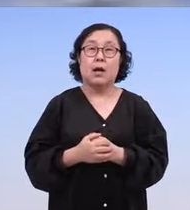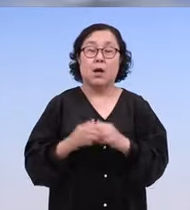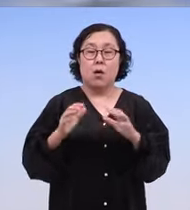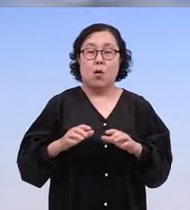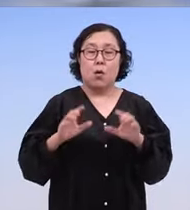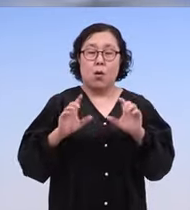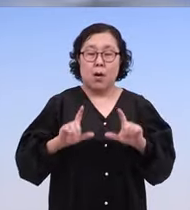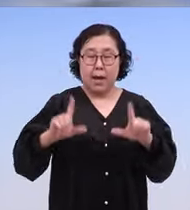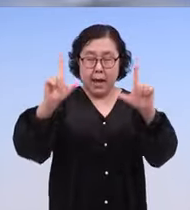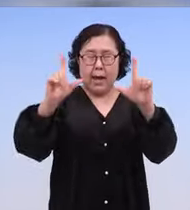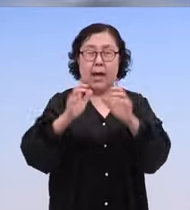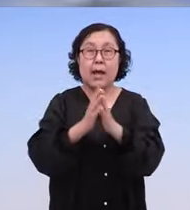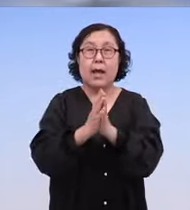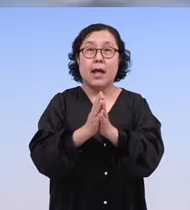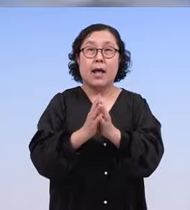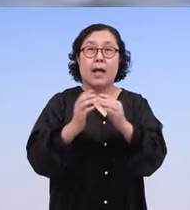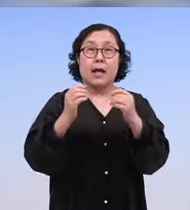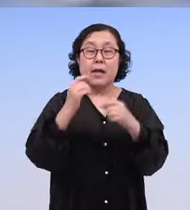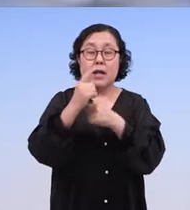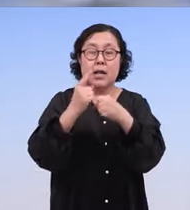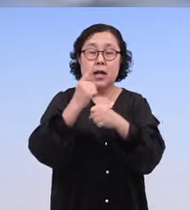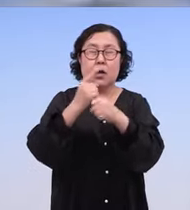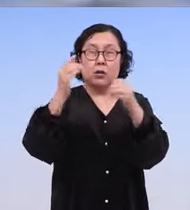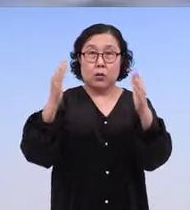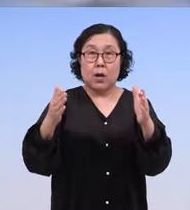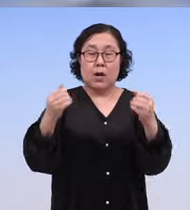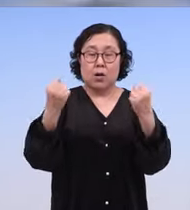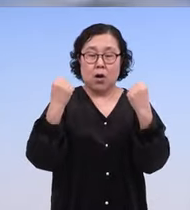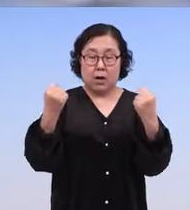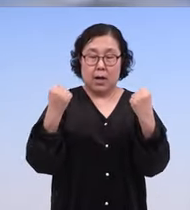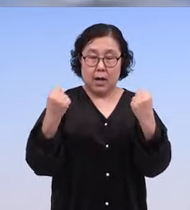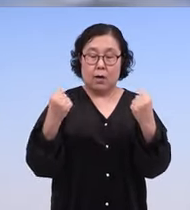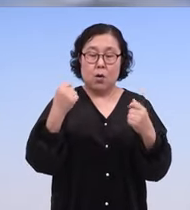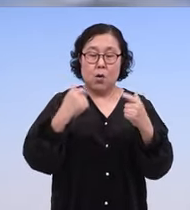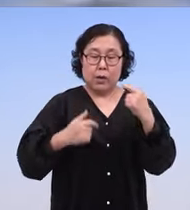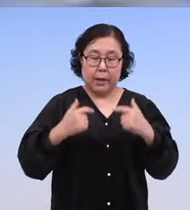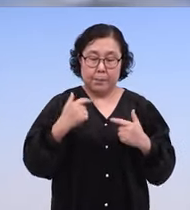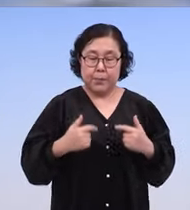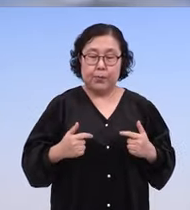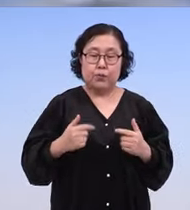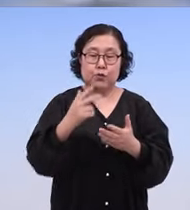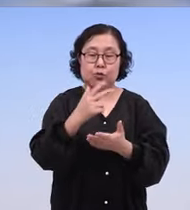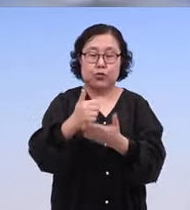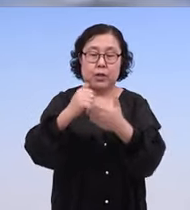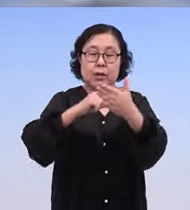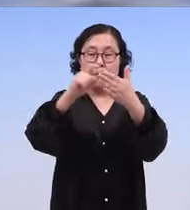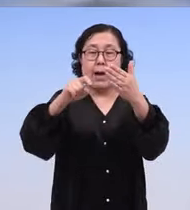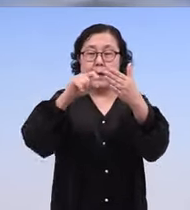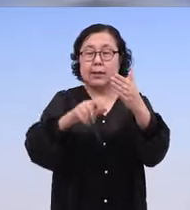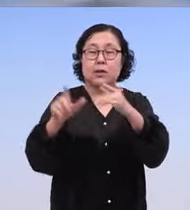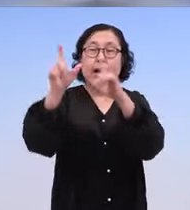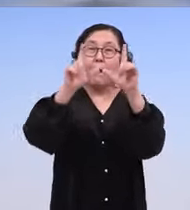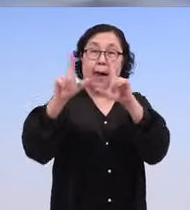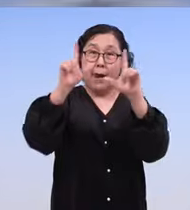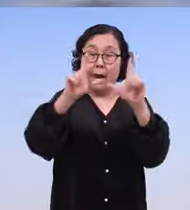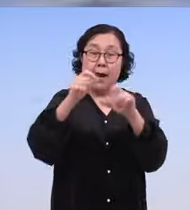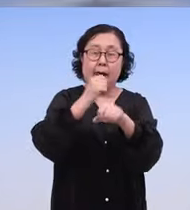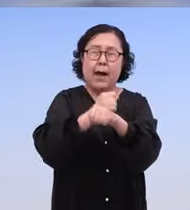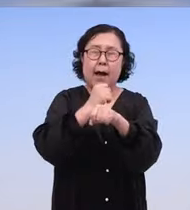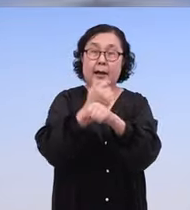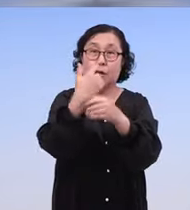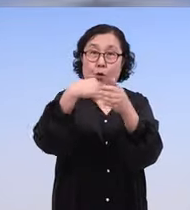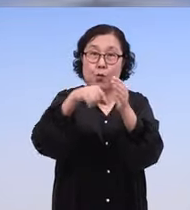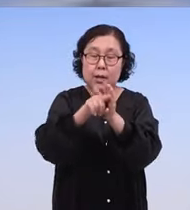우리가 참 건강하고 또 기쁜 그 주님 안에서의 생활을 누리기 위해서는 우리가 반드시 회복해야